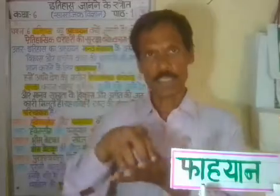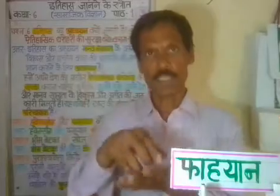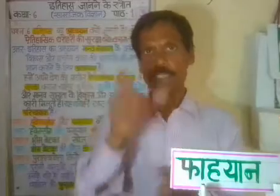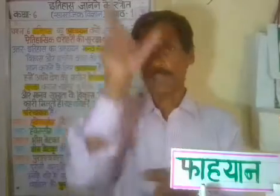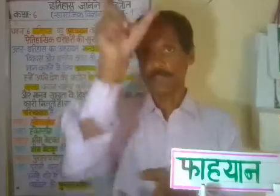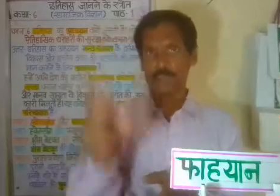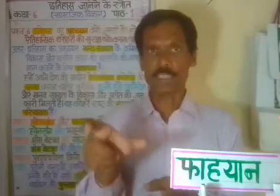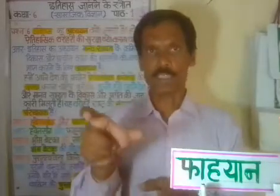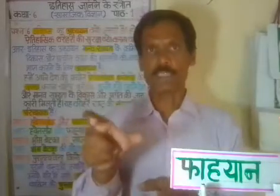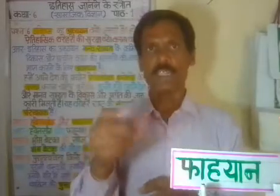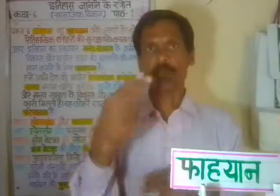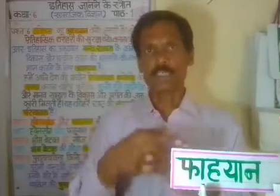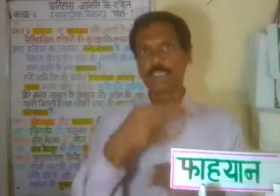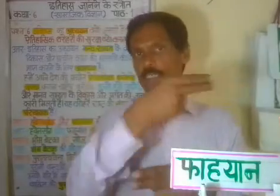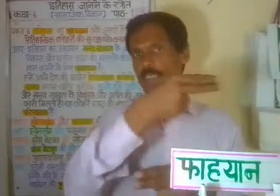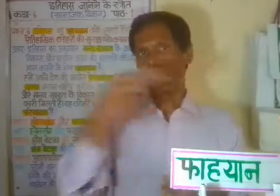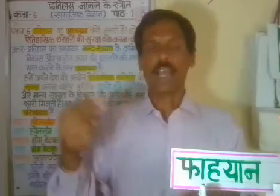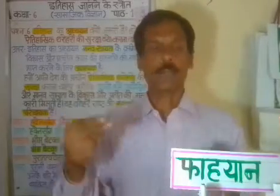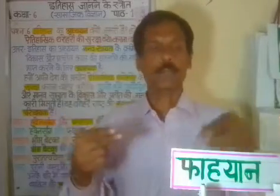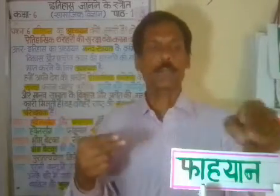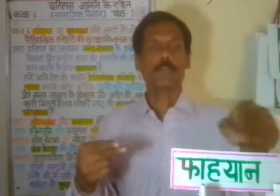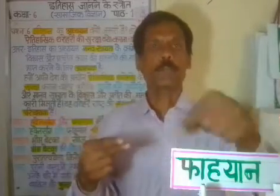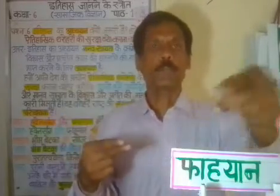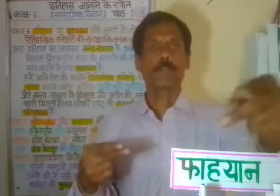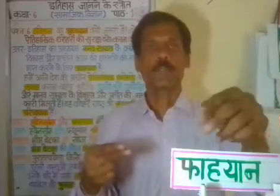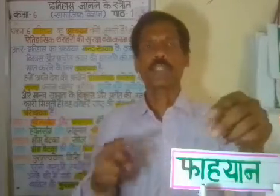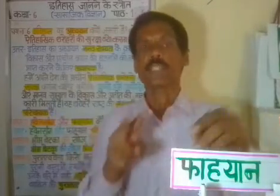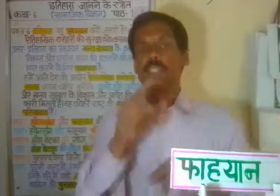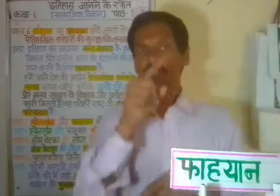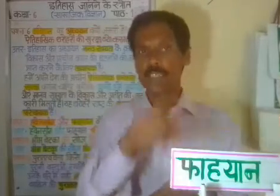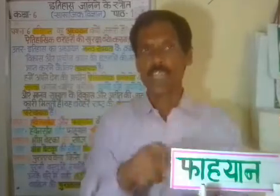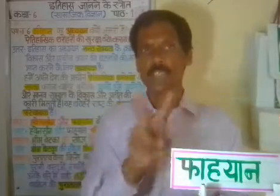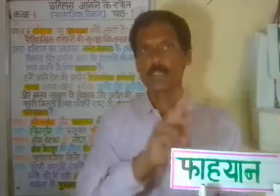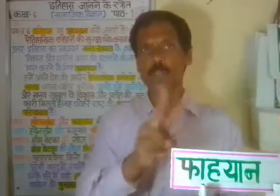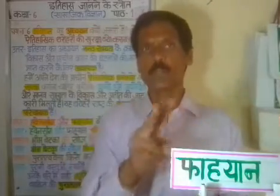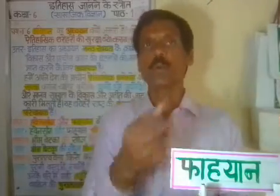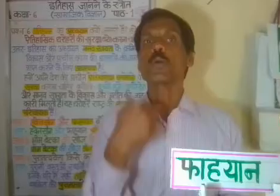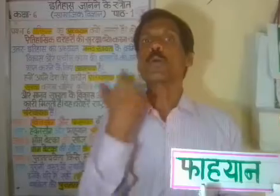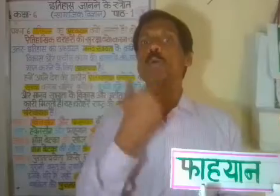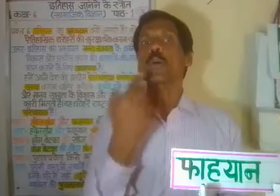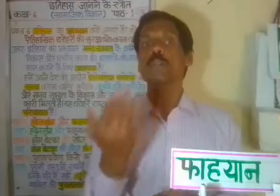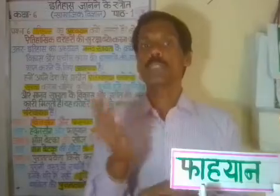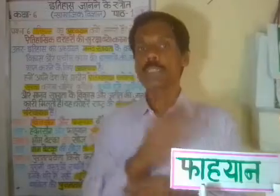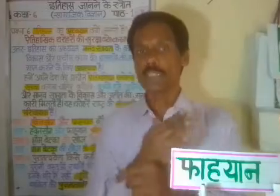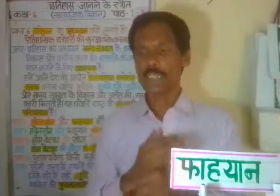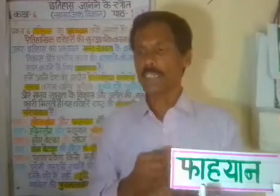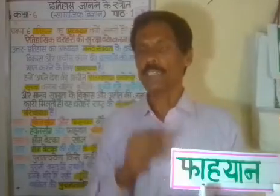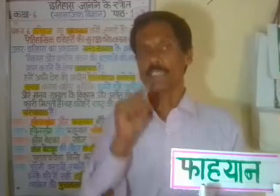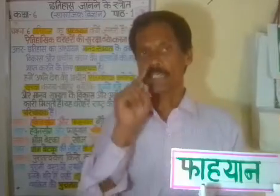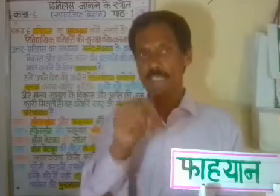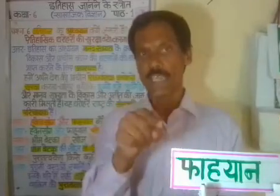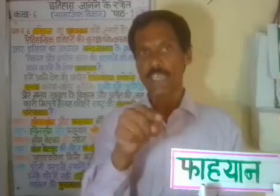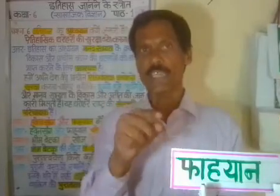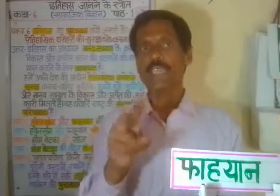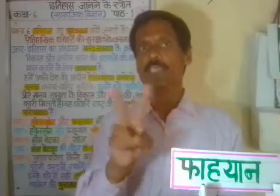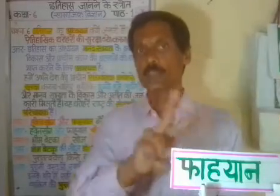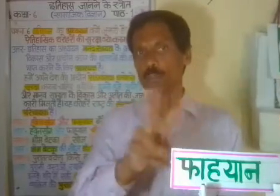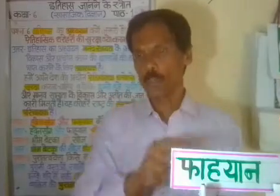चीनी व्यक्ति का नाम। यह दोनों कौन थे? यह दोनों